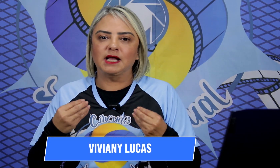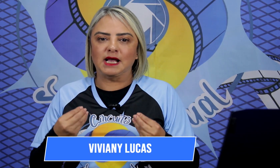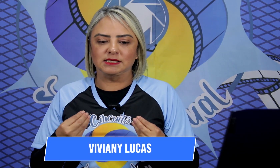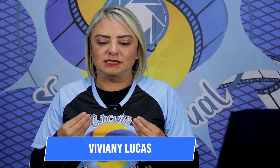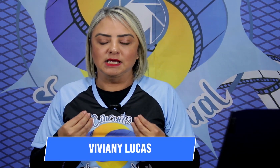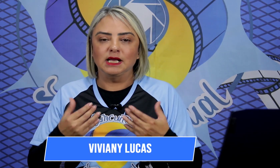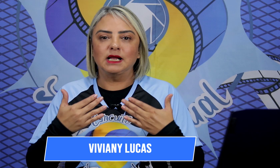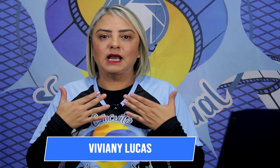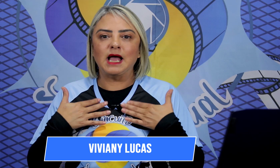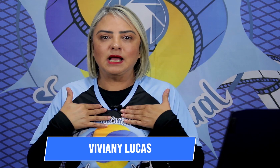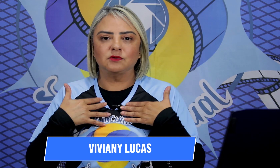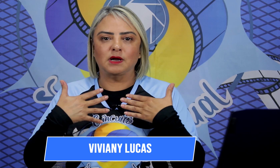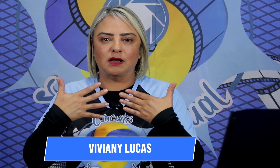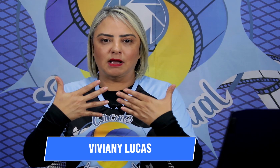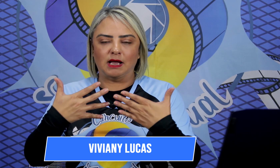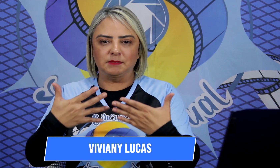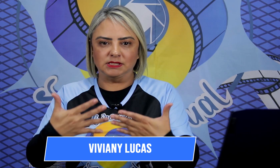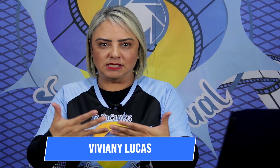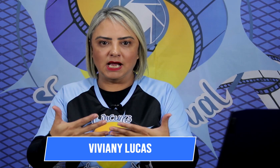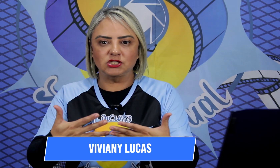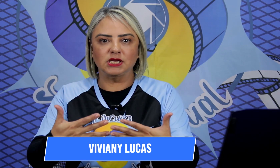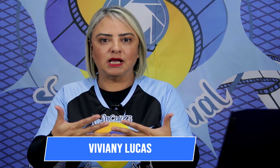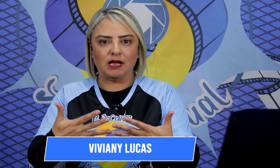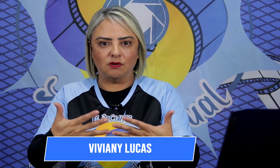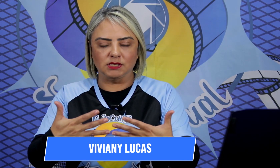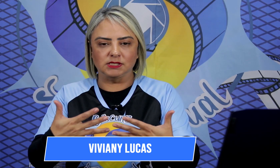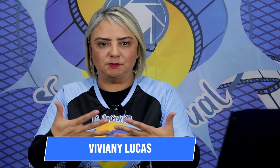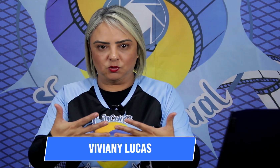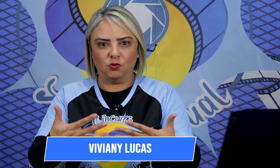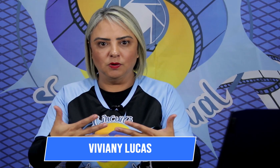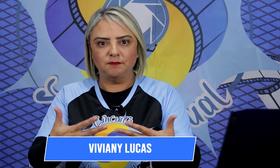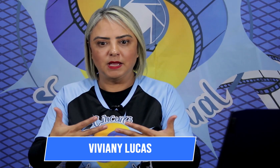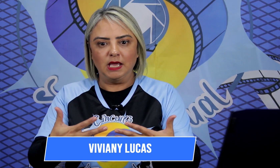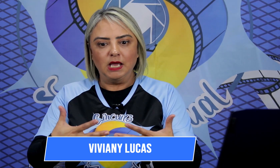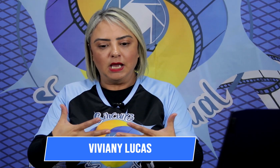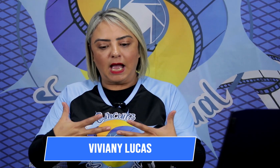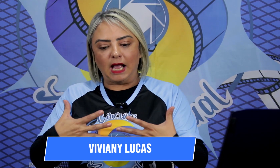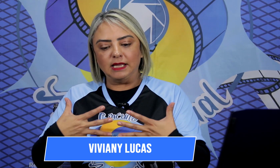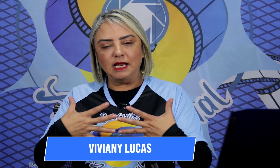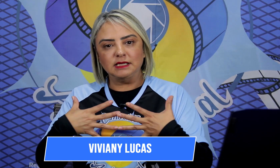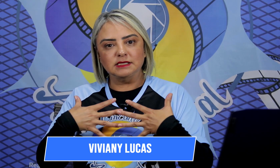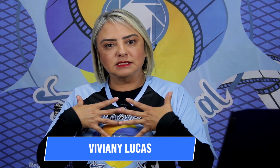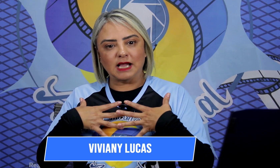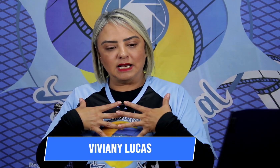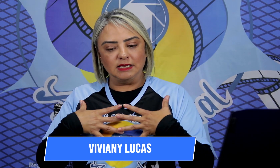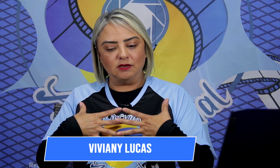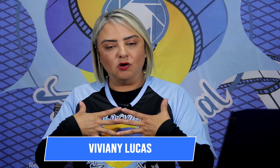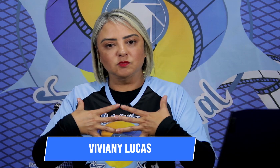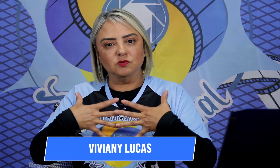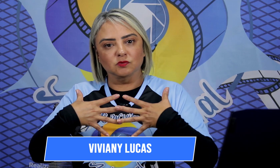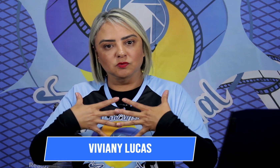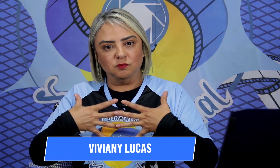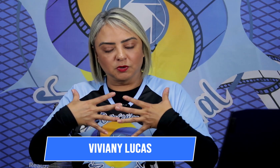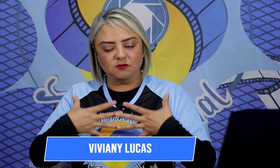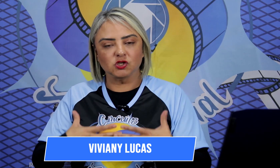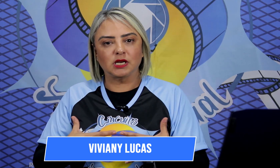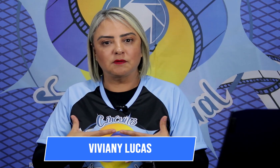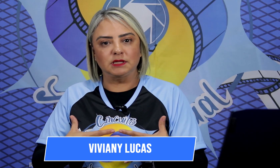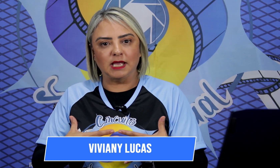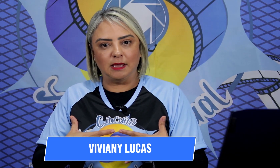ficasse claro a mensagem ao receptor, aquele que está ali como o profissional